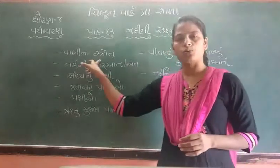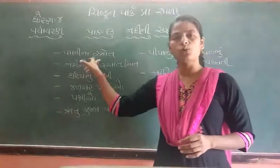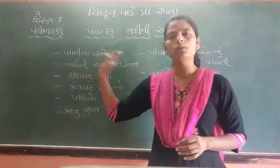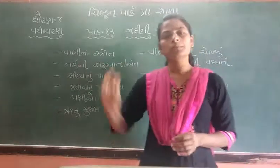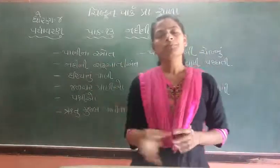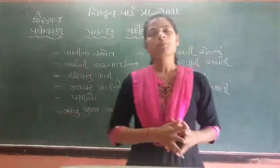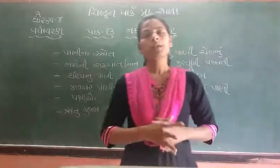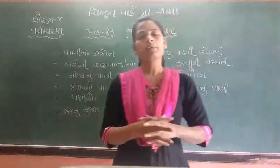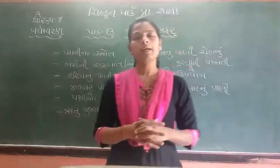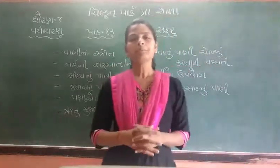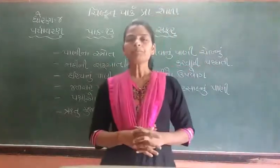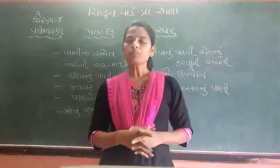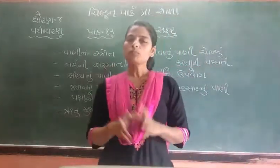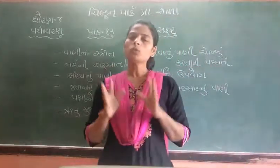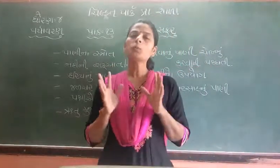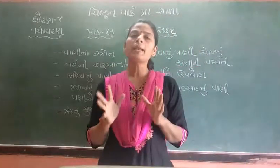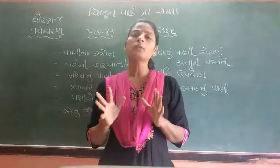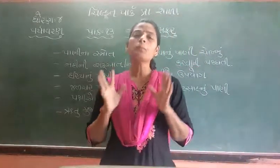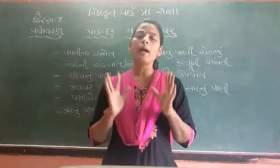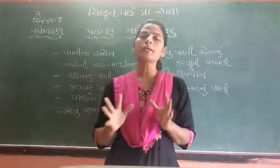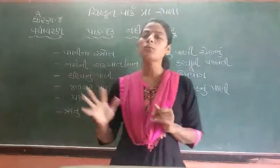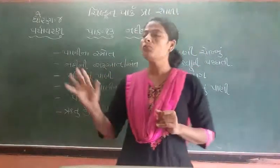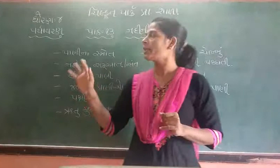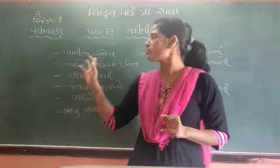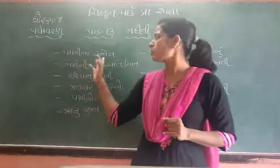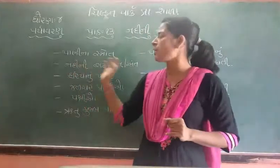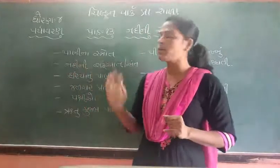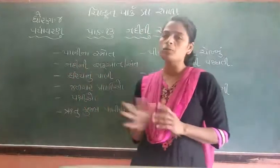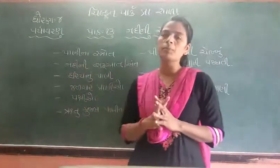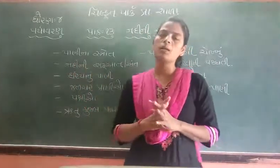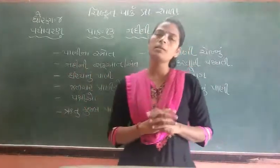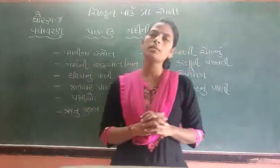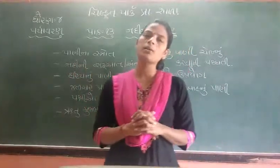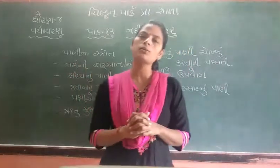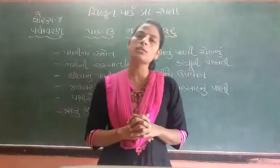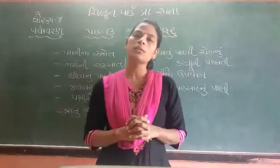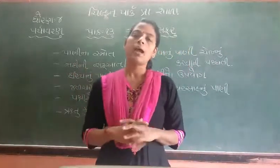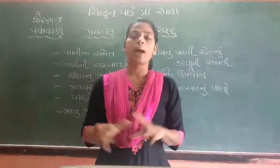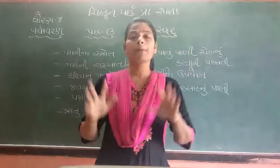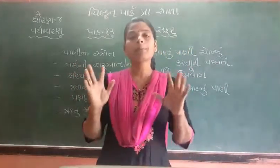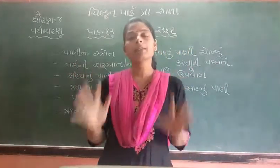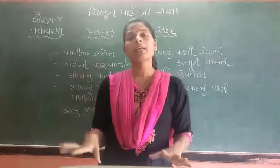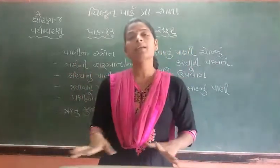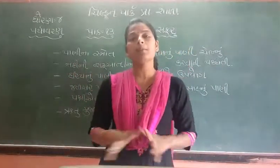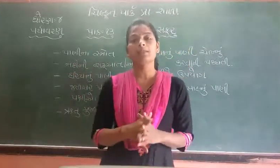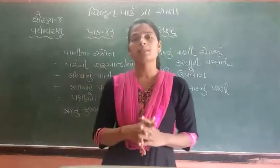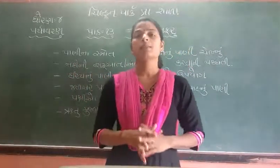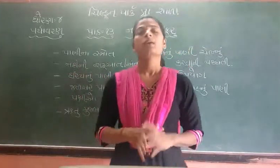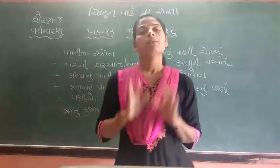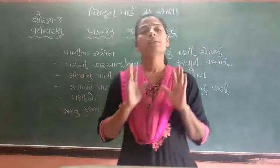स्त्रोत कहेवाय। तो पहला तो पाणीनो मुख्य स्त्रोत बाळको तमने खबर छे कयो छे? आपणने बधाने खबर छे,